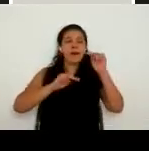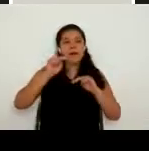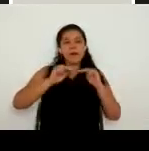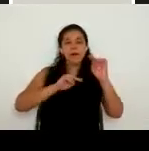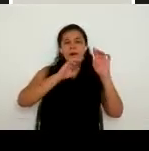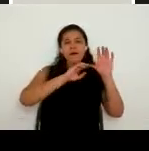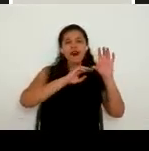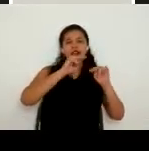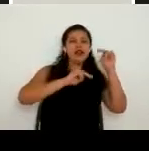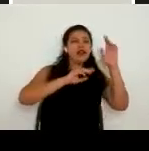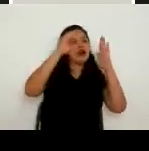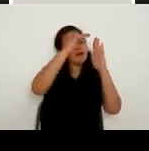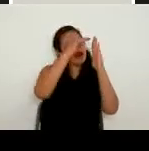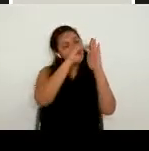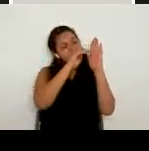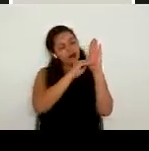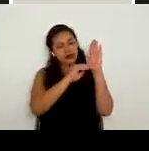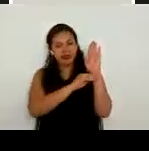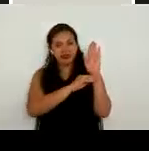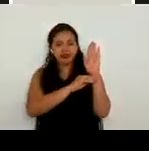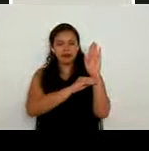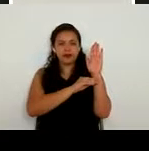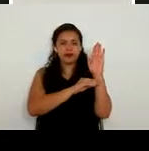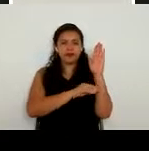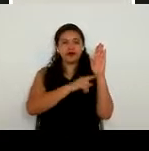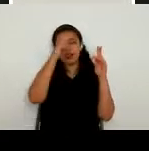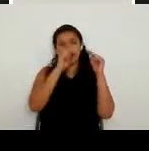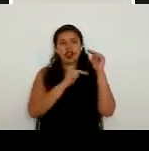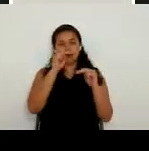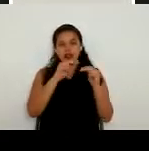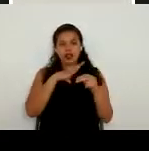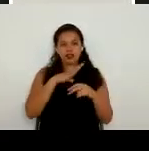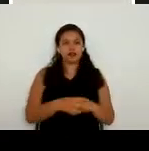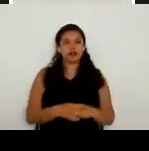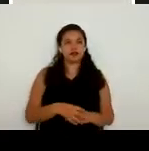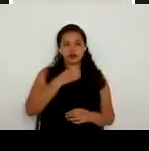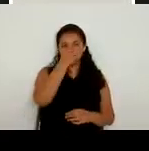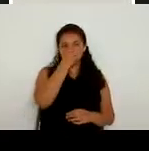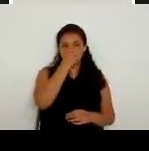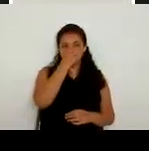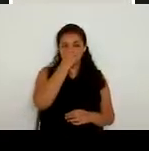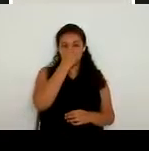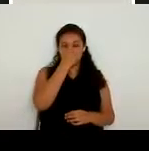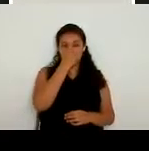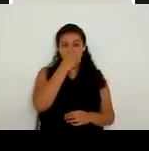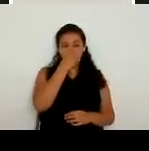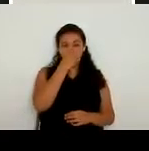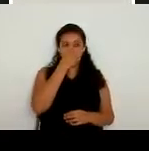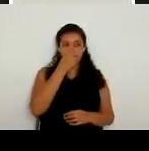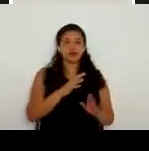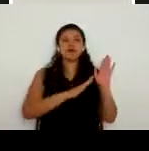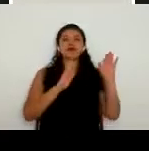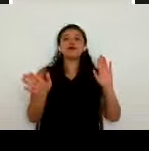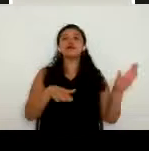es decir en cierto estrato o nivel socioeconómico por el otro lado también nos